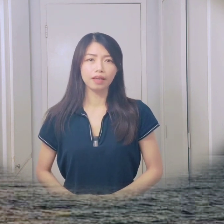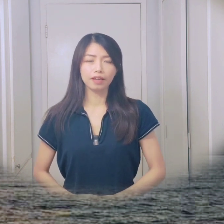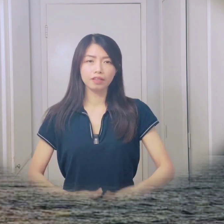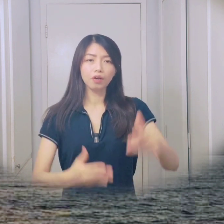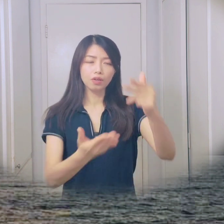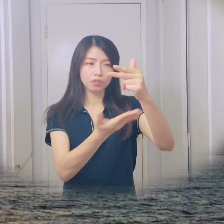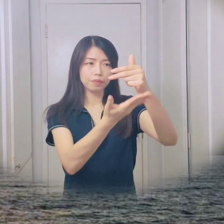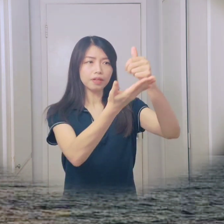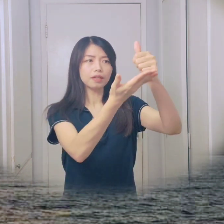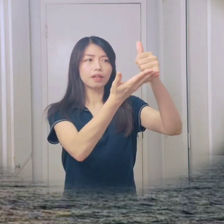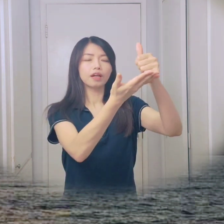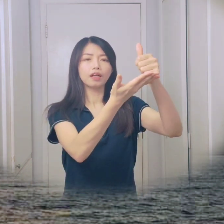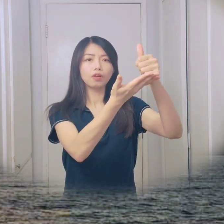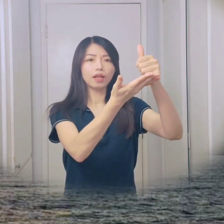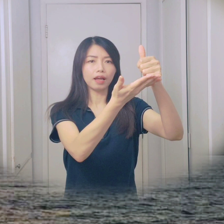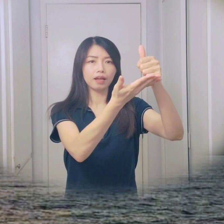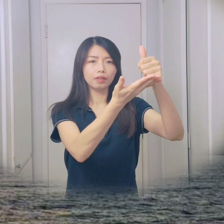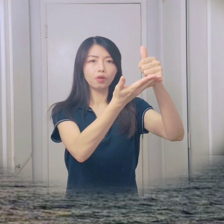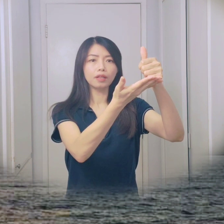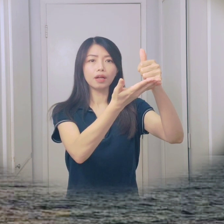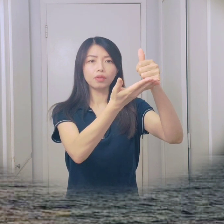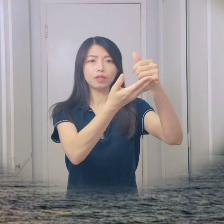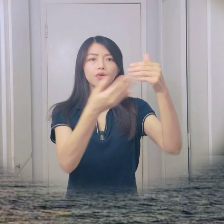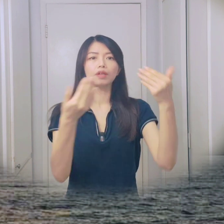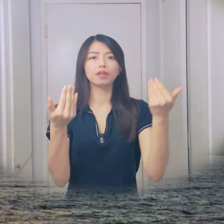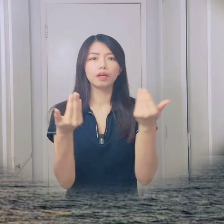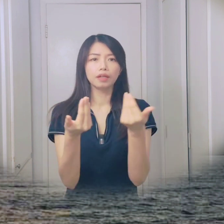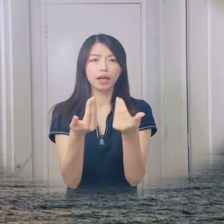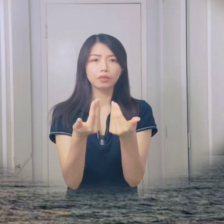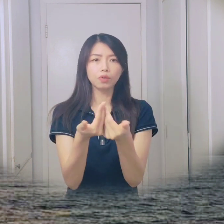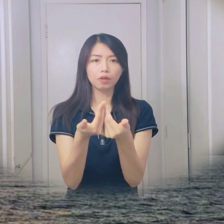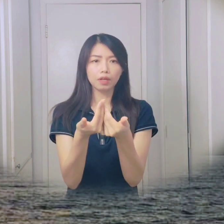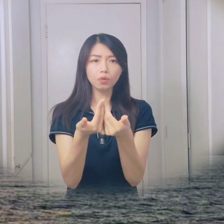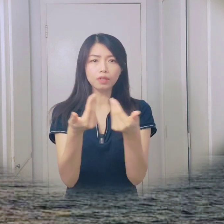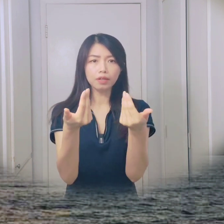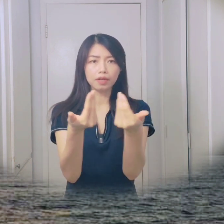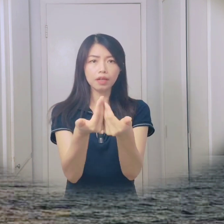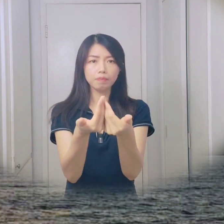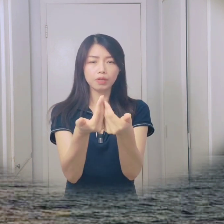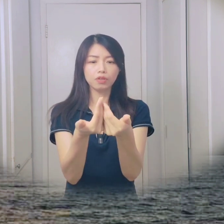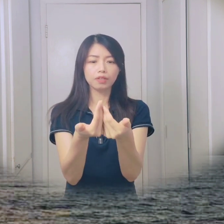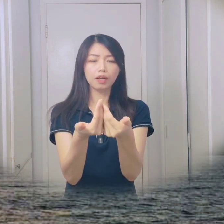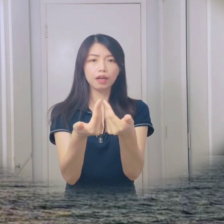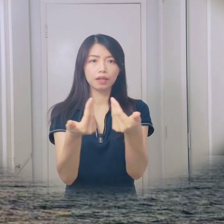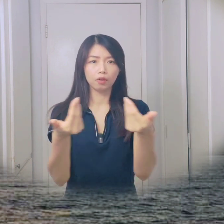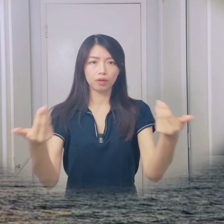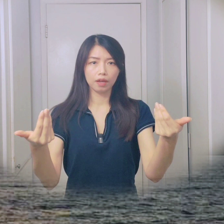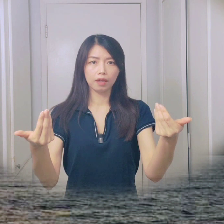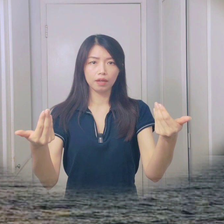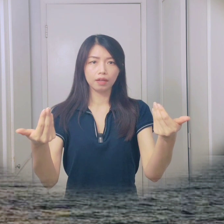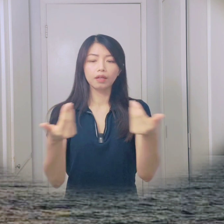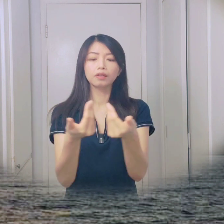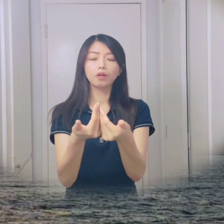줬습니다. 그래서 주님을 떠나다. 떠나다라고 하는 뜻의 수어는 양손을 이렇게 손등끼리 마주였다가